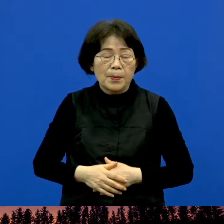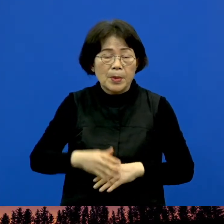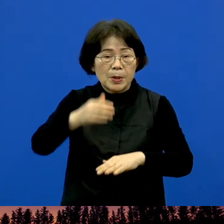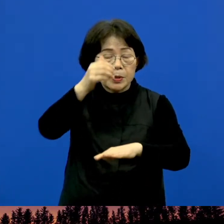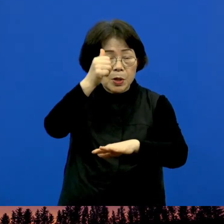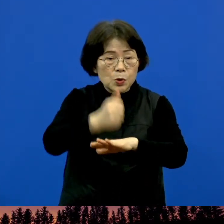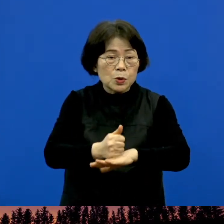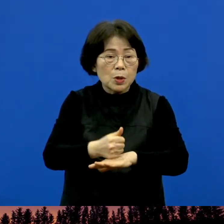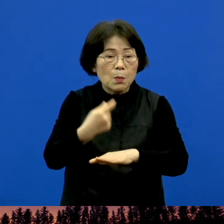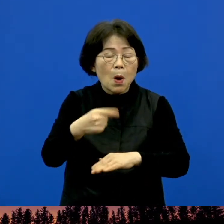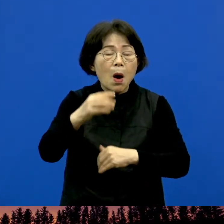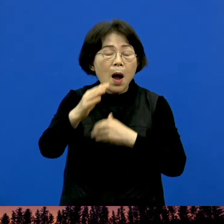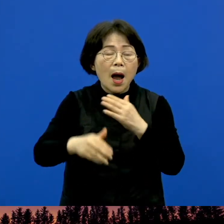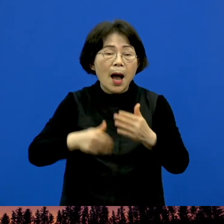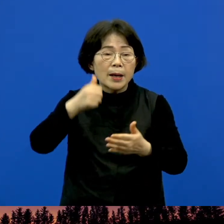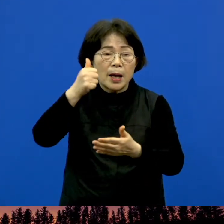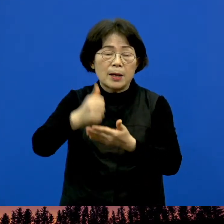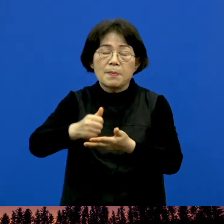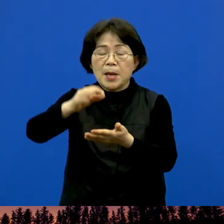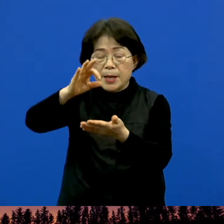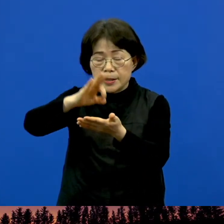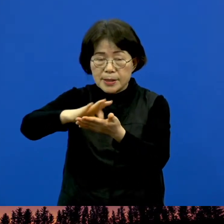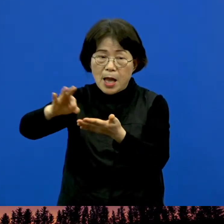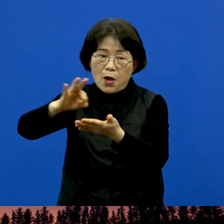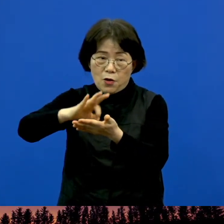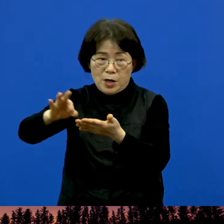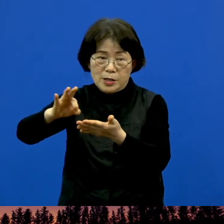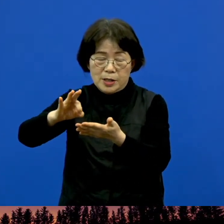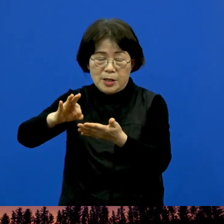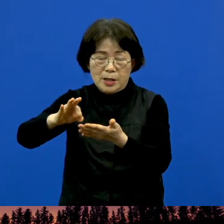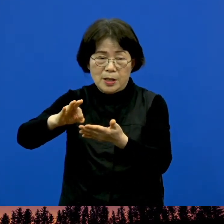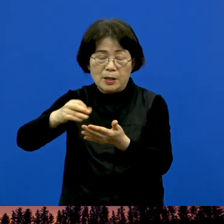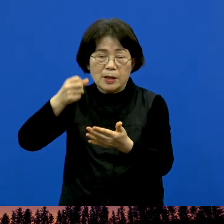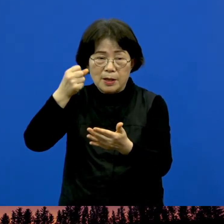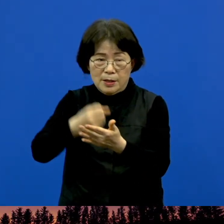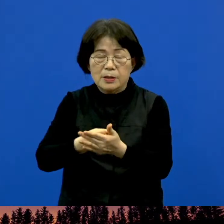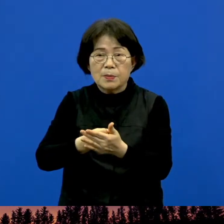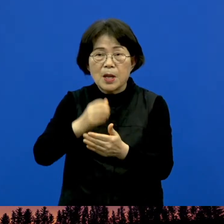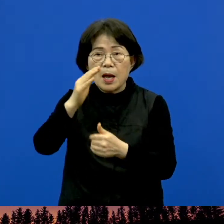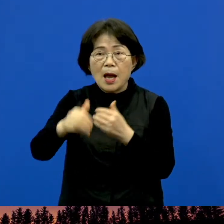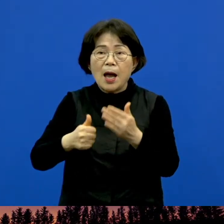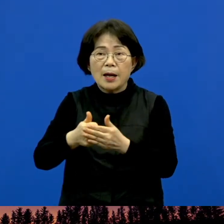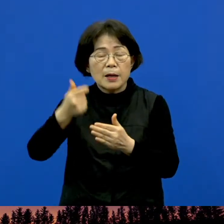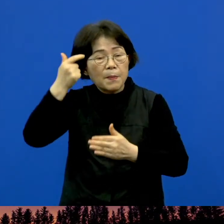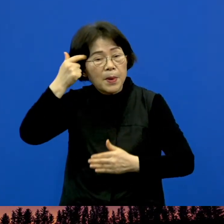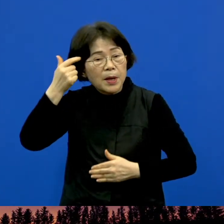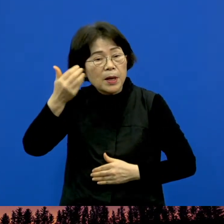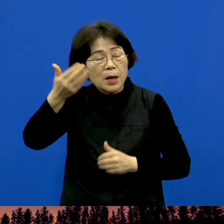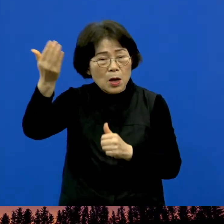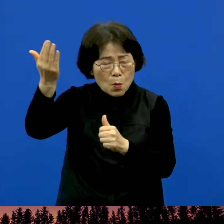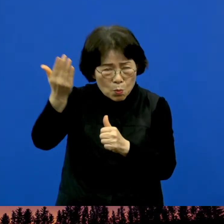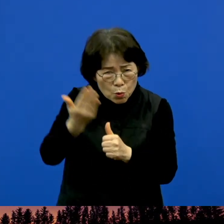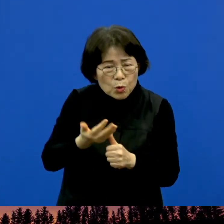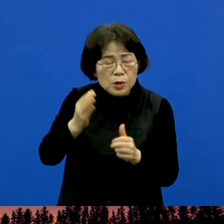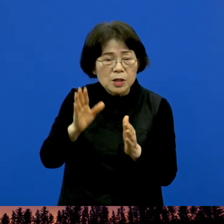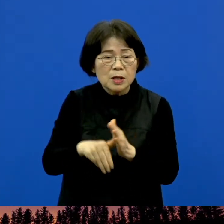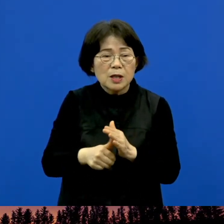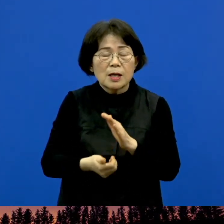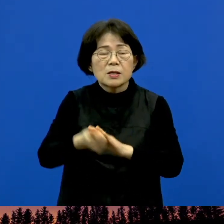최종적인 건 뭐예요? 하나님이 서시겠다고 하셔야 되는 거예요. 하나님의 영이 부어줘야 되는